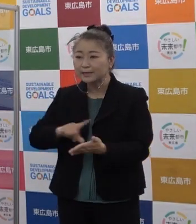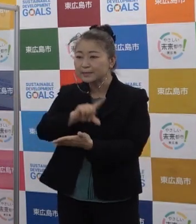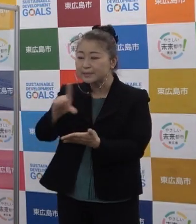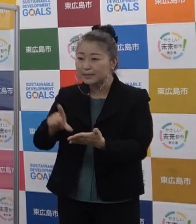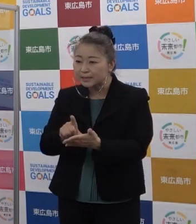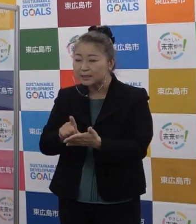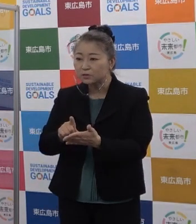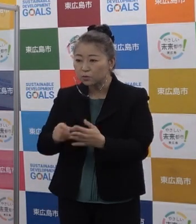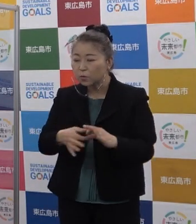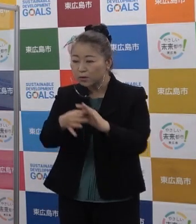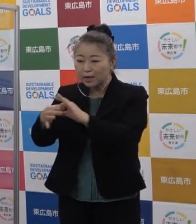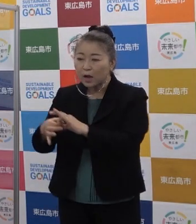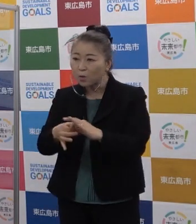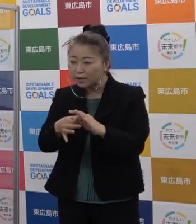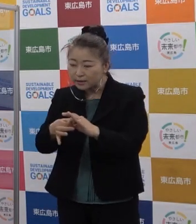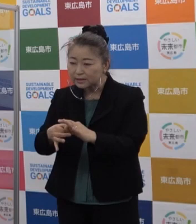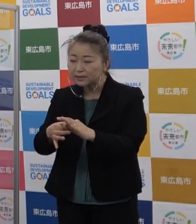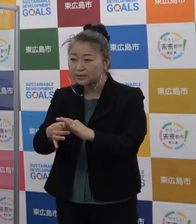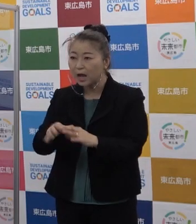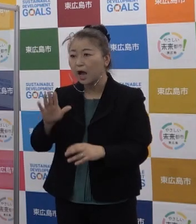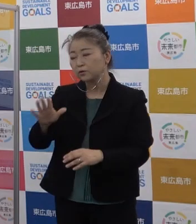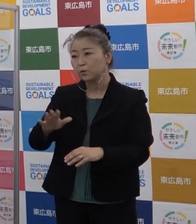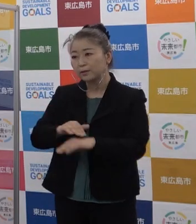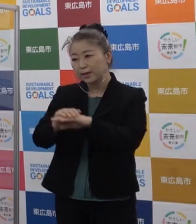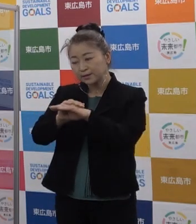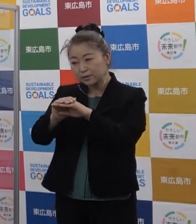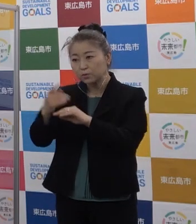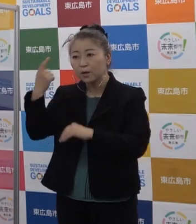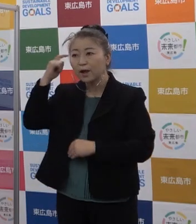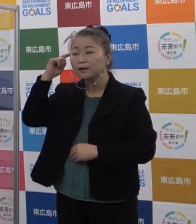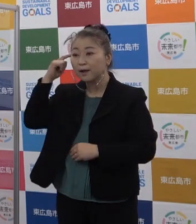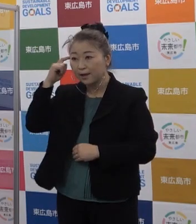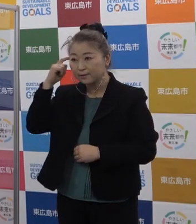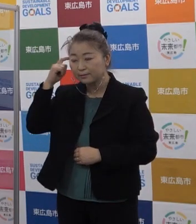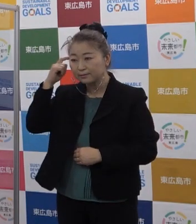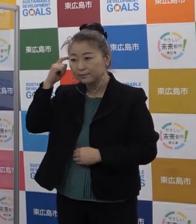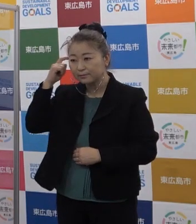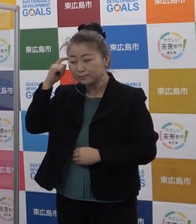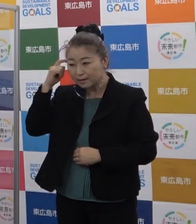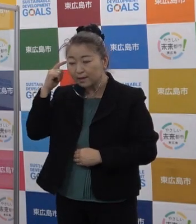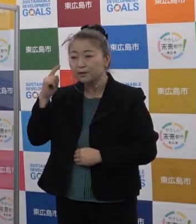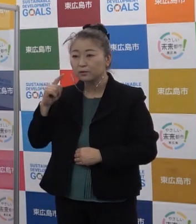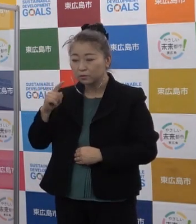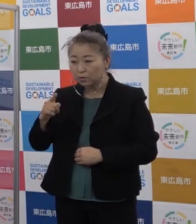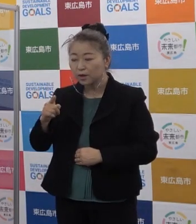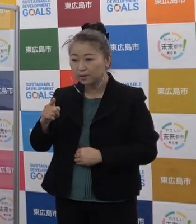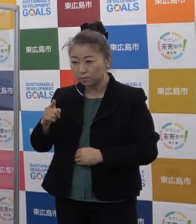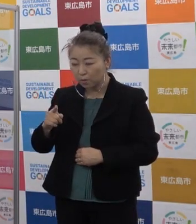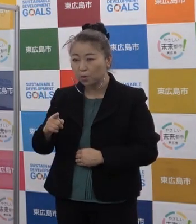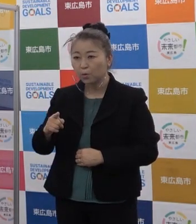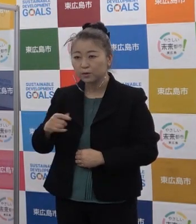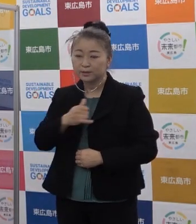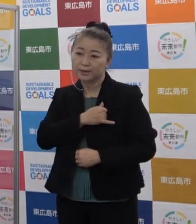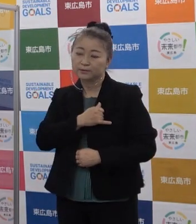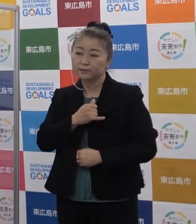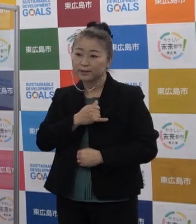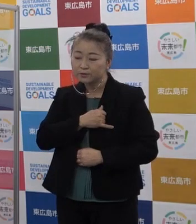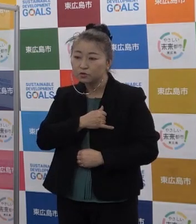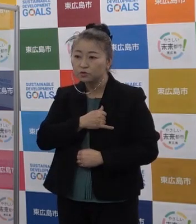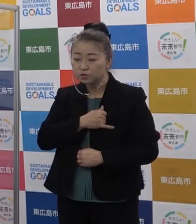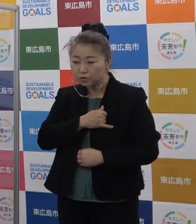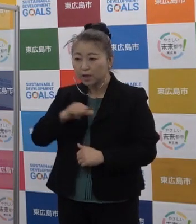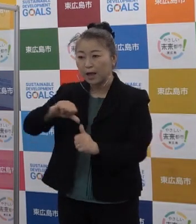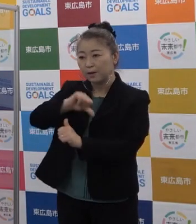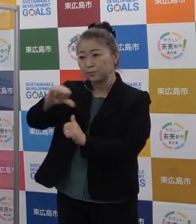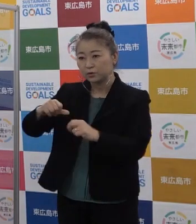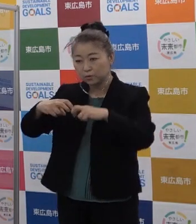のは大きな課題であったんですけども、こういうことにも役割を果たすようなアプリケーションを開発してい